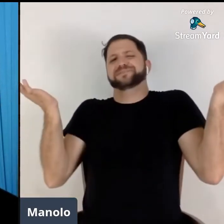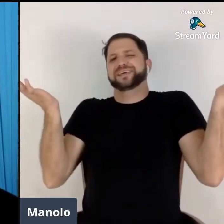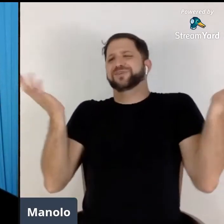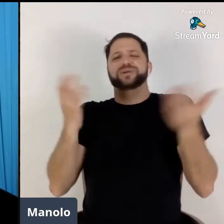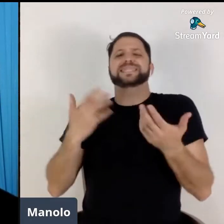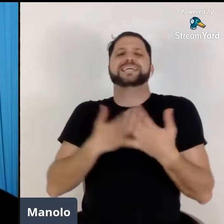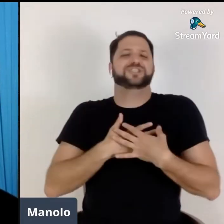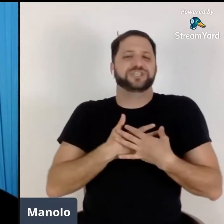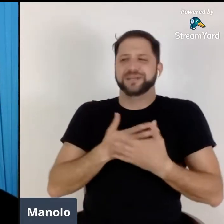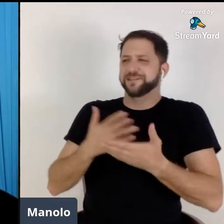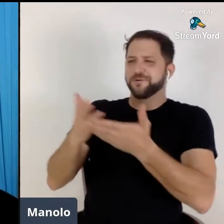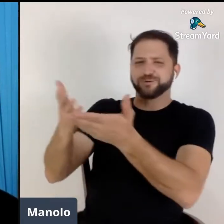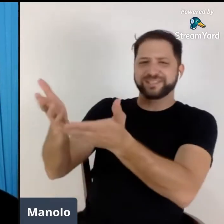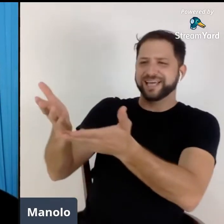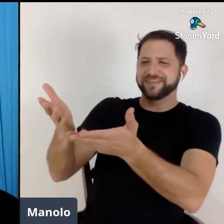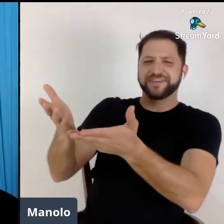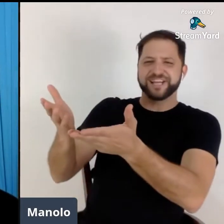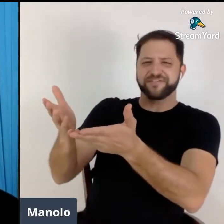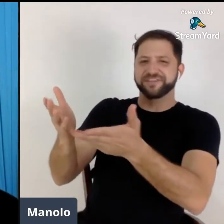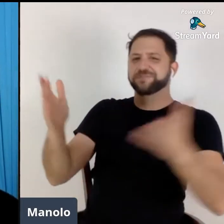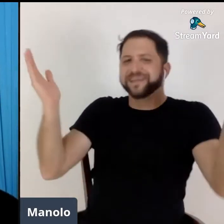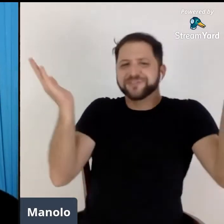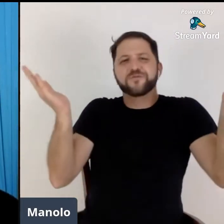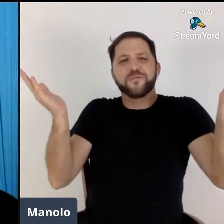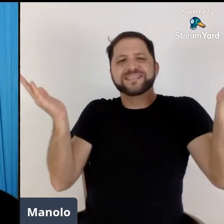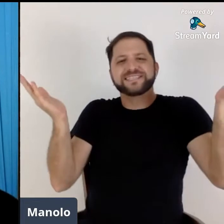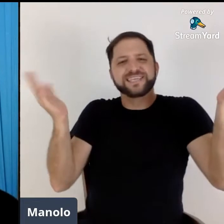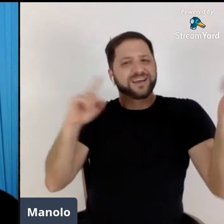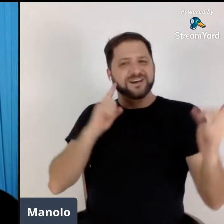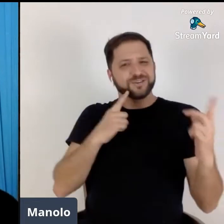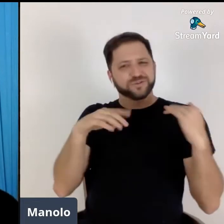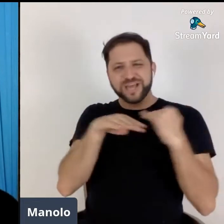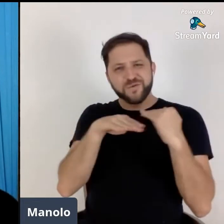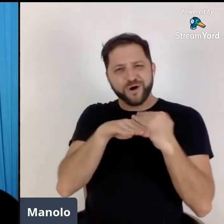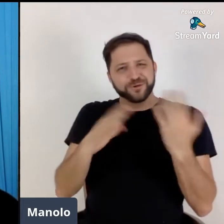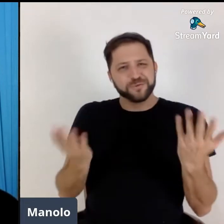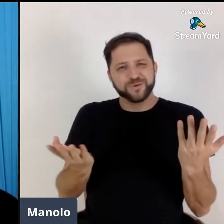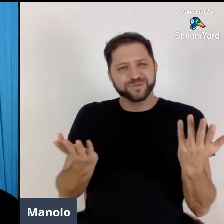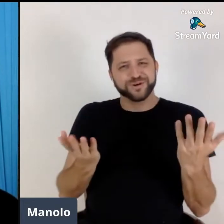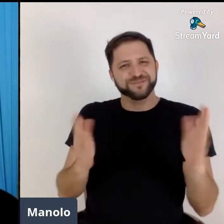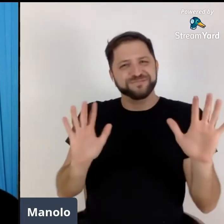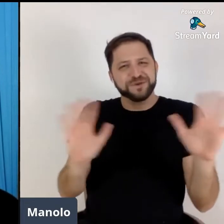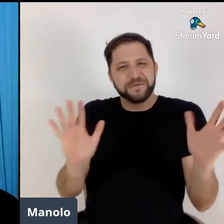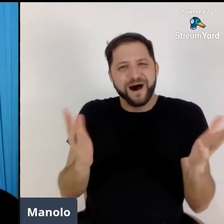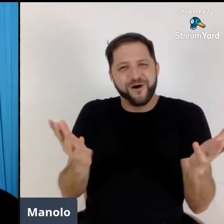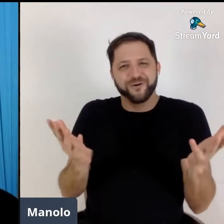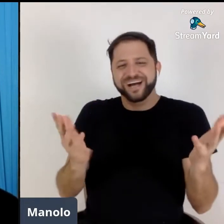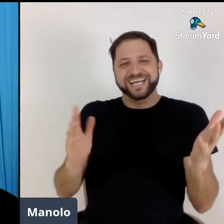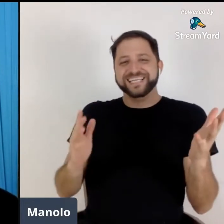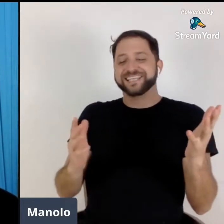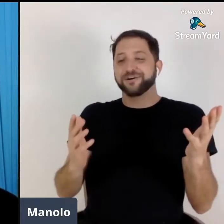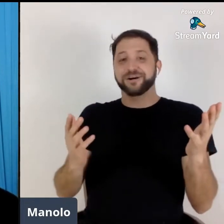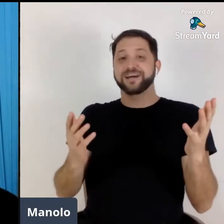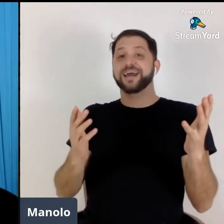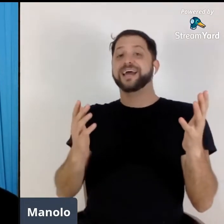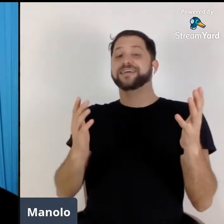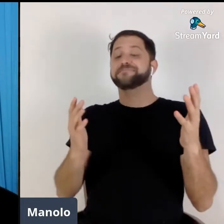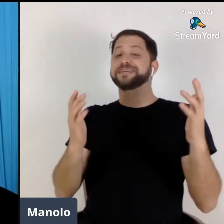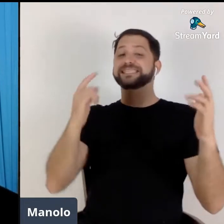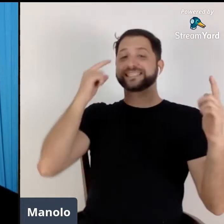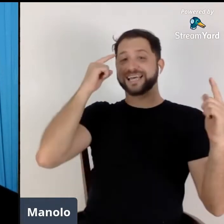lápis. Coitadinho, ele não consegue ficar na fila esperando. Como assim? O surdo é igual a todo mundo, normal.